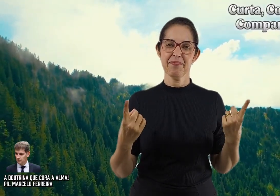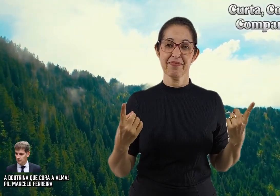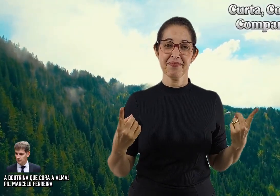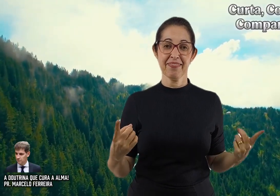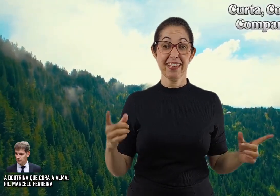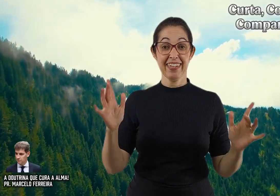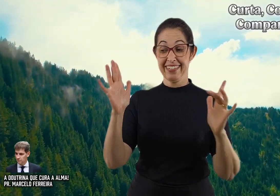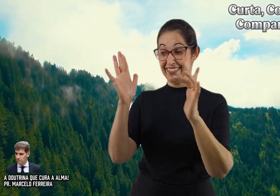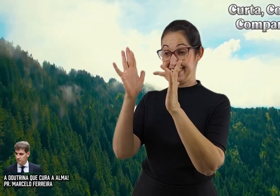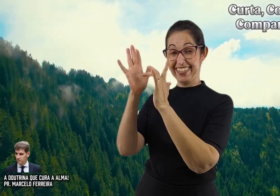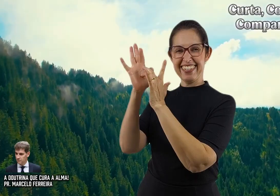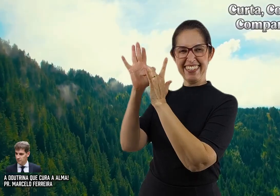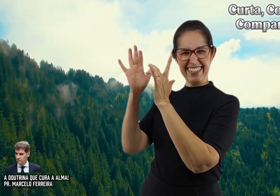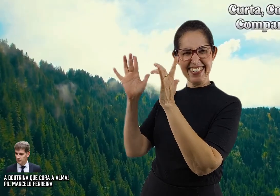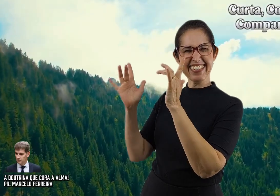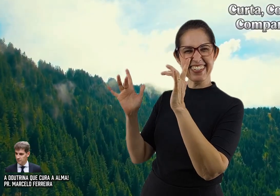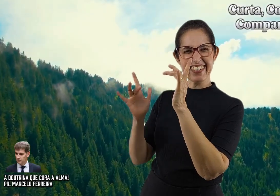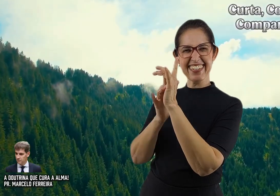Equedriado e rolo.